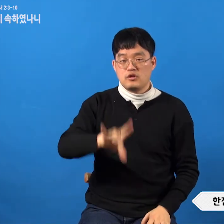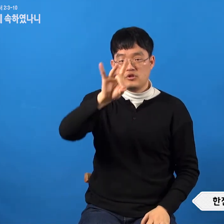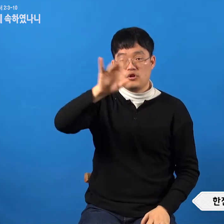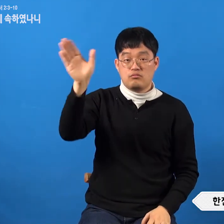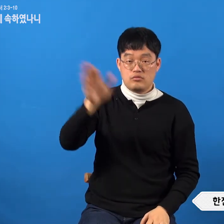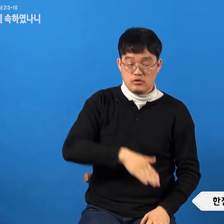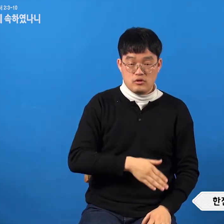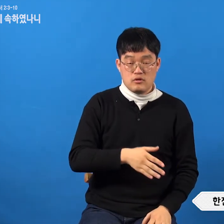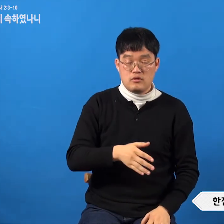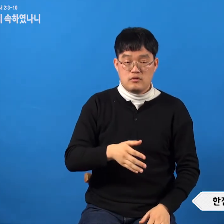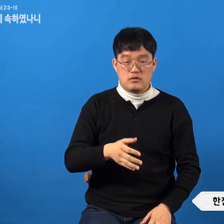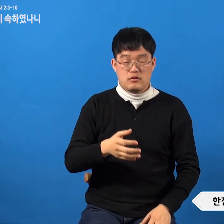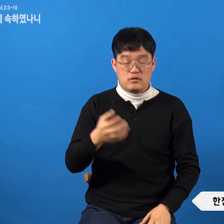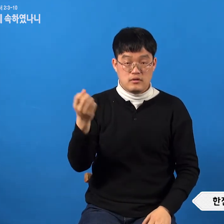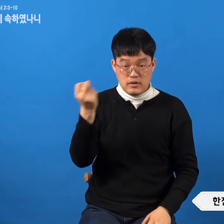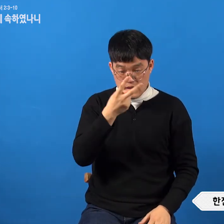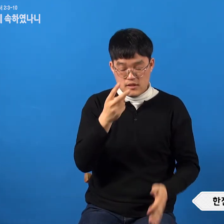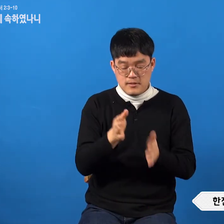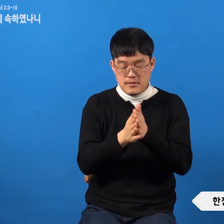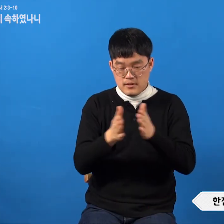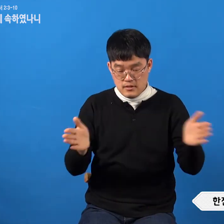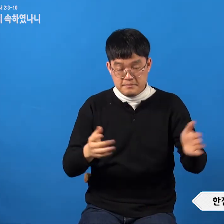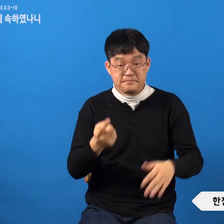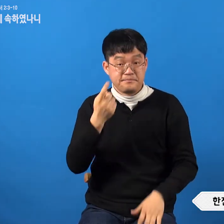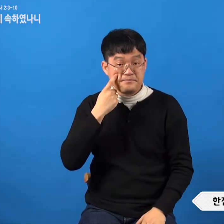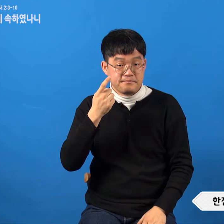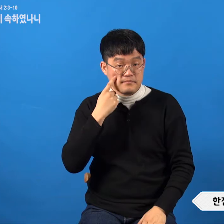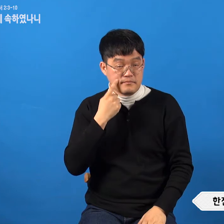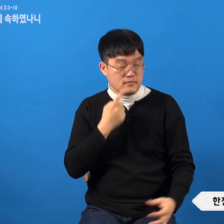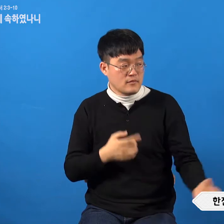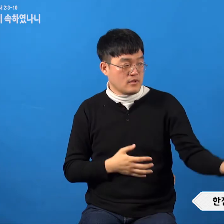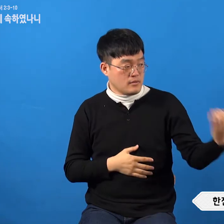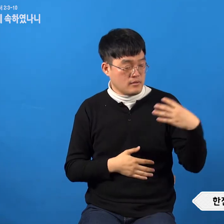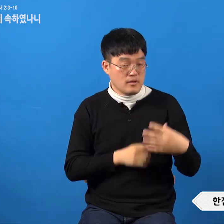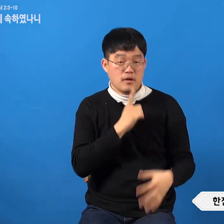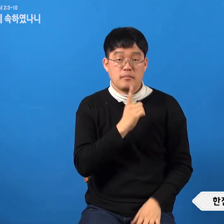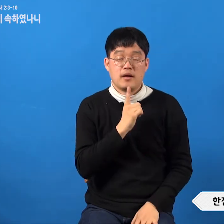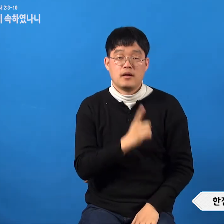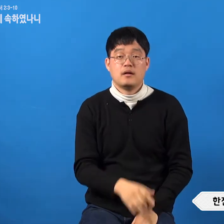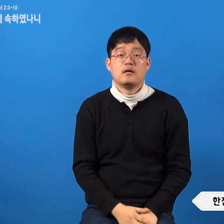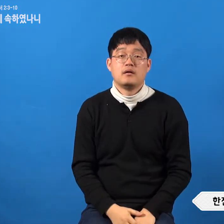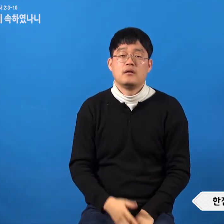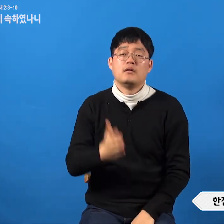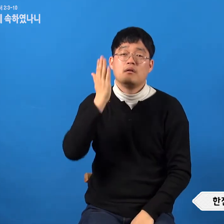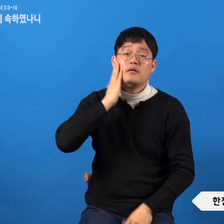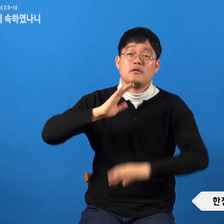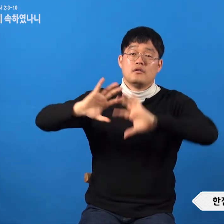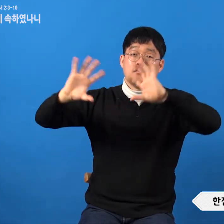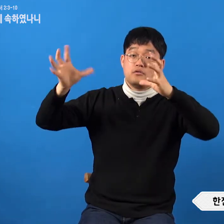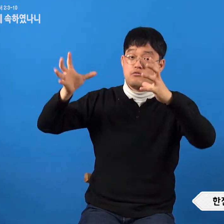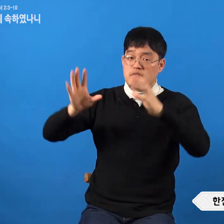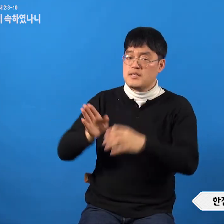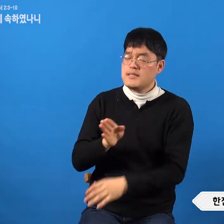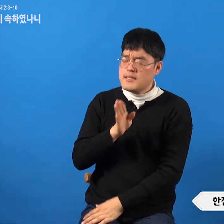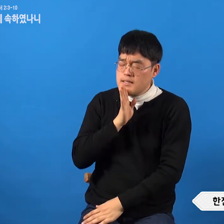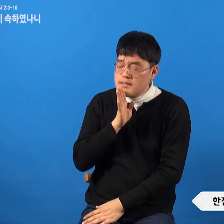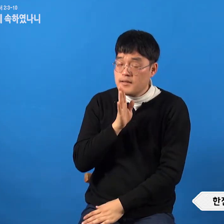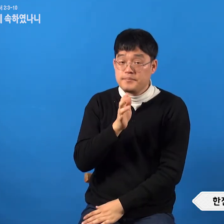다시 한번 시작해 보겠습니다. 그렇게 얘기를 했다고 합니다. 천국이 정말로